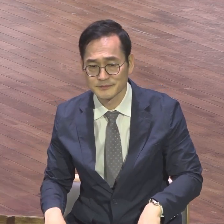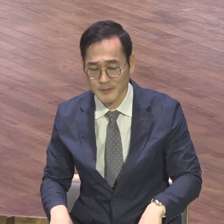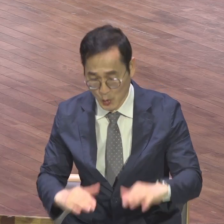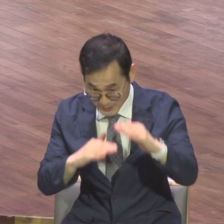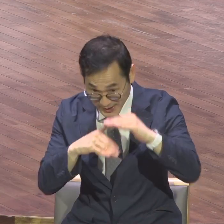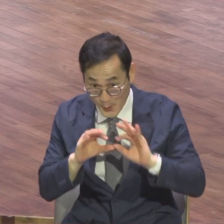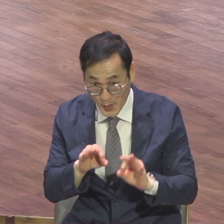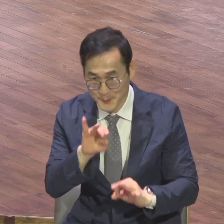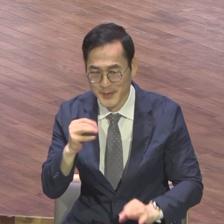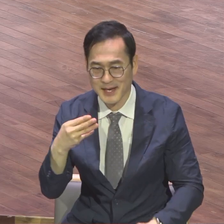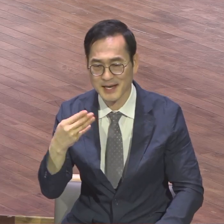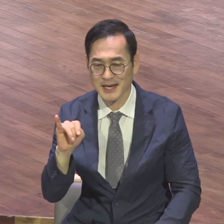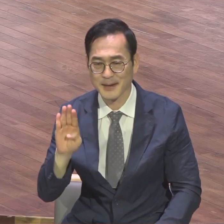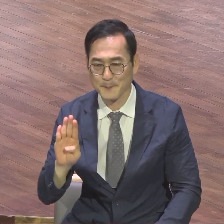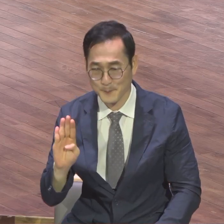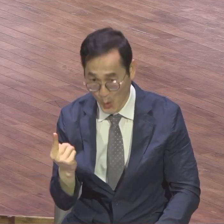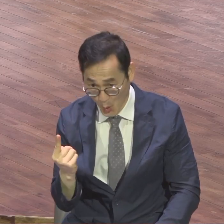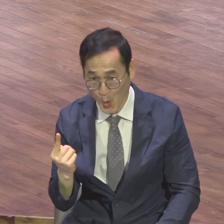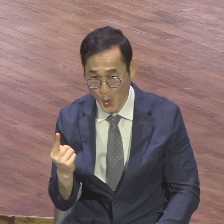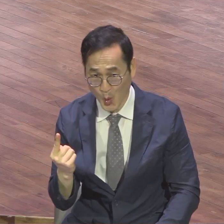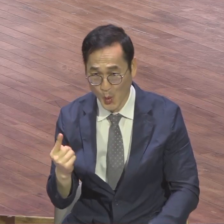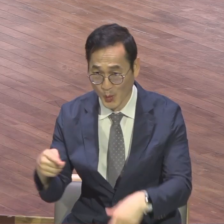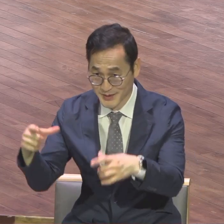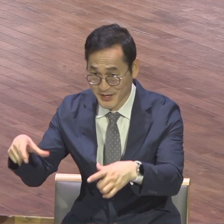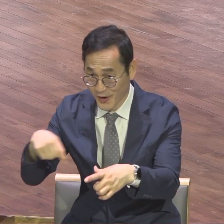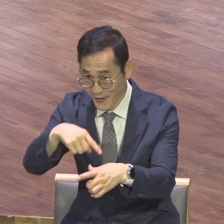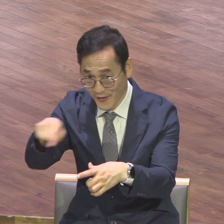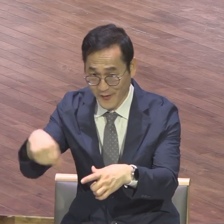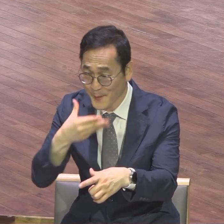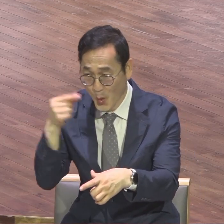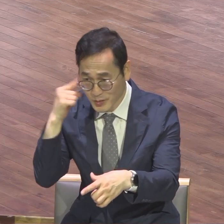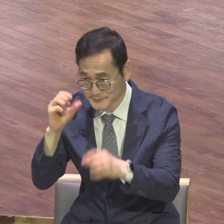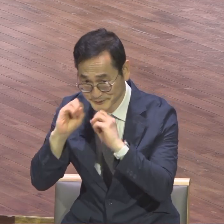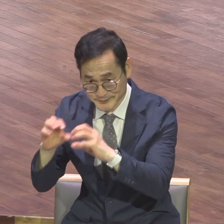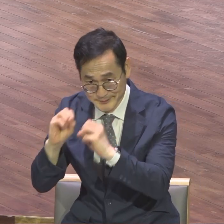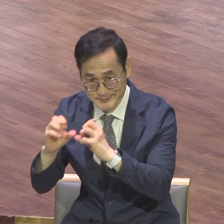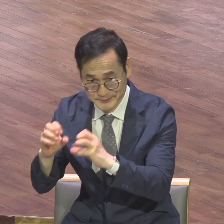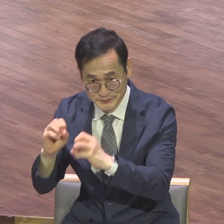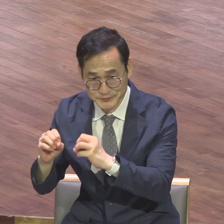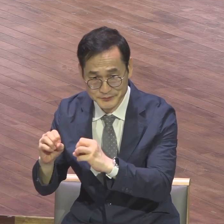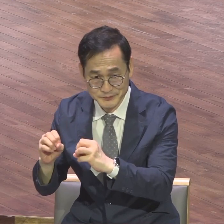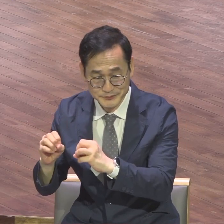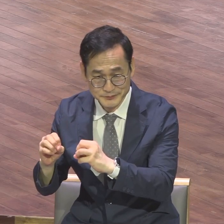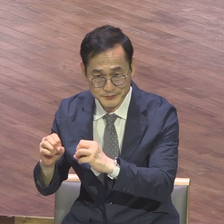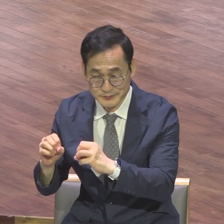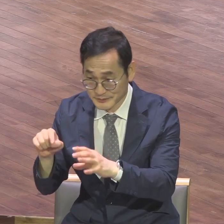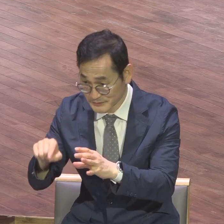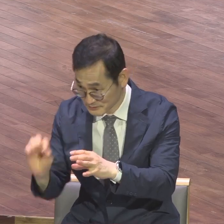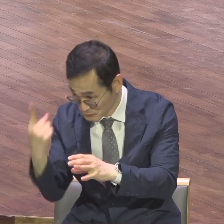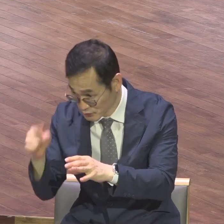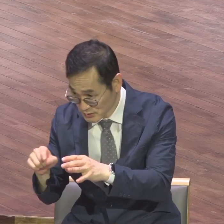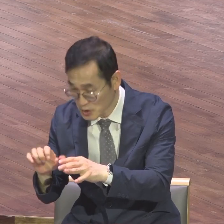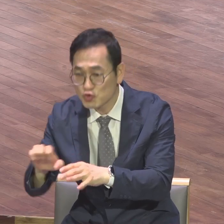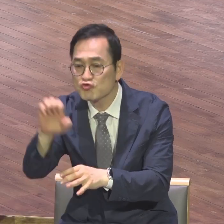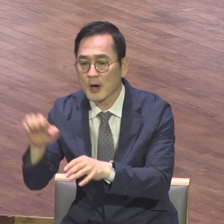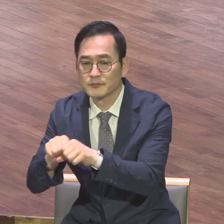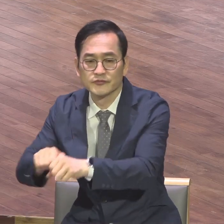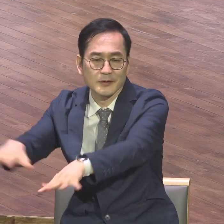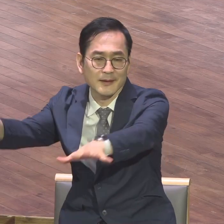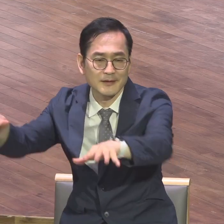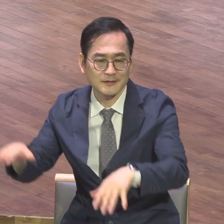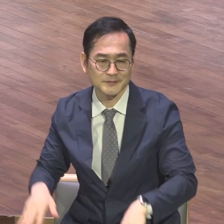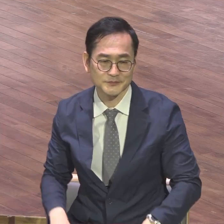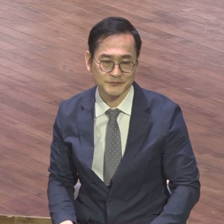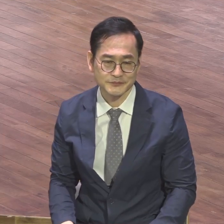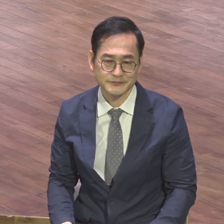본문에 빌립보 복음화 여정은요. 다시 말하면 빌립보 복음화 여정이 뭐냐? 유럽 복음화 여정이에요. 유럽